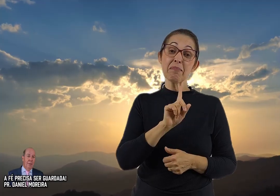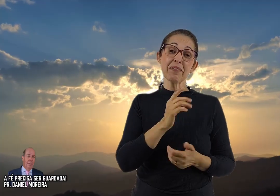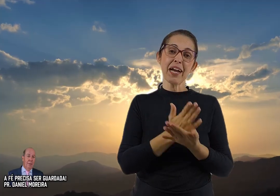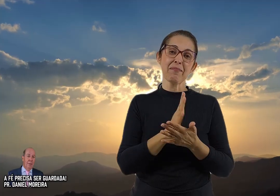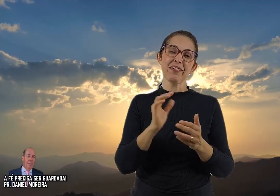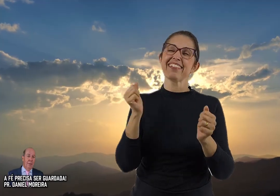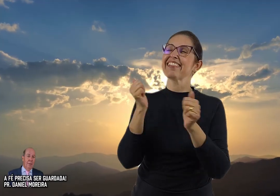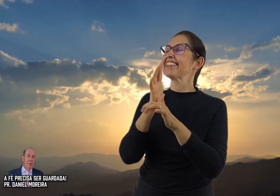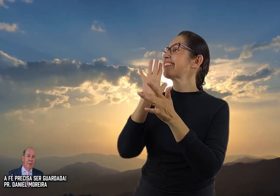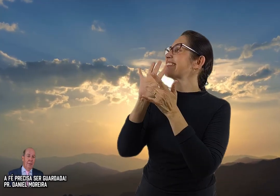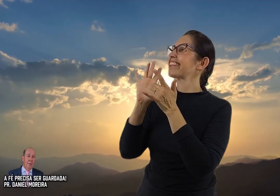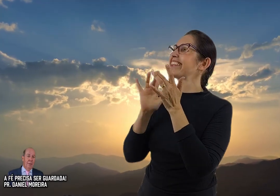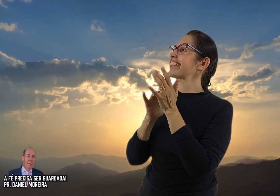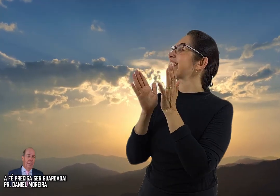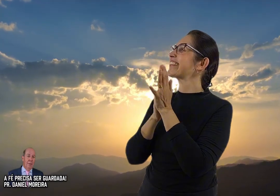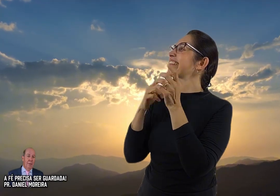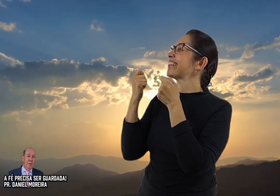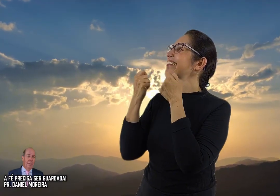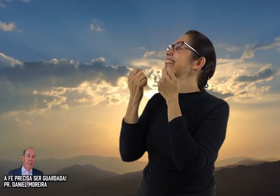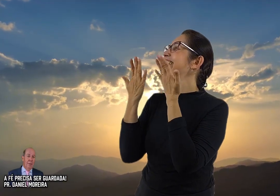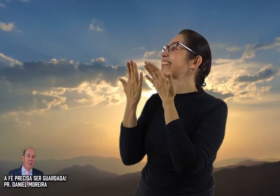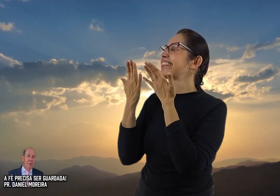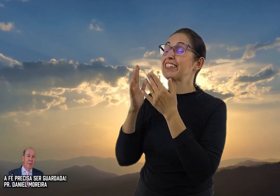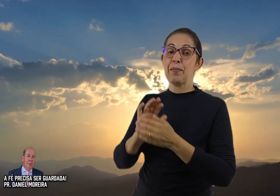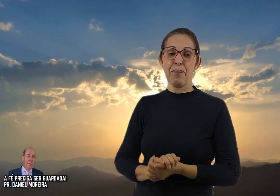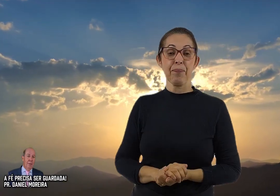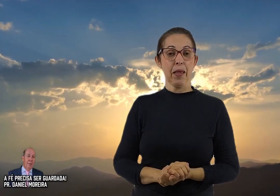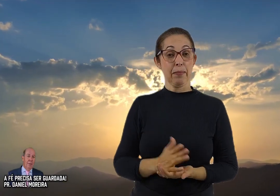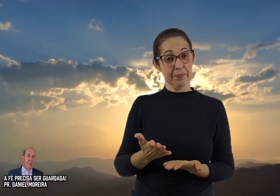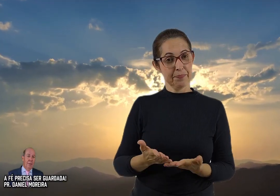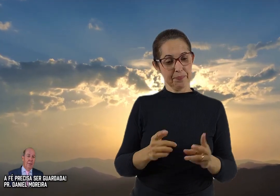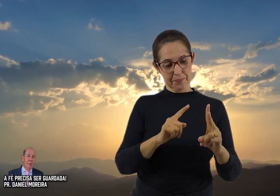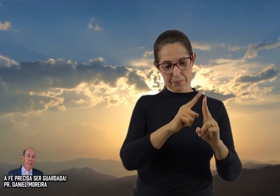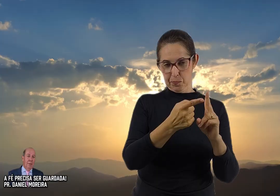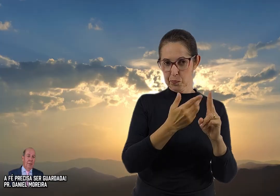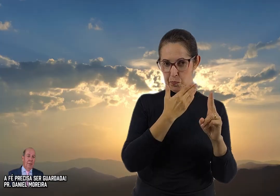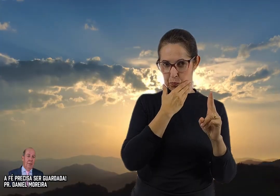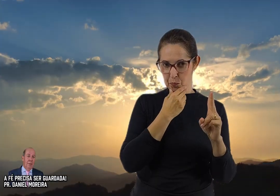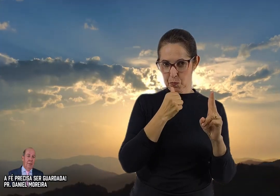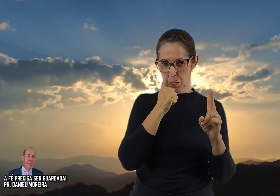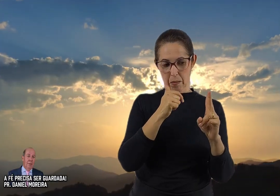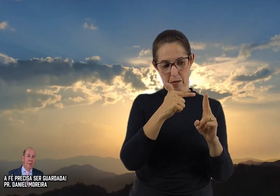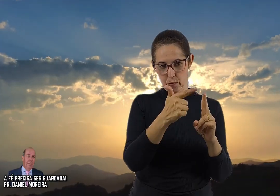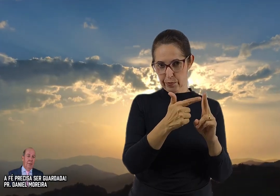Glória a Jesus. O casal que entrou aqui hoje,